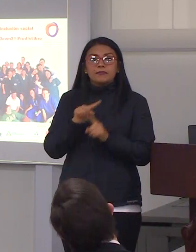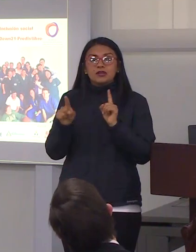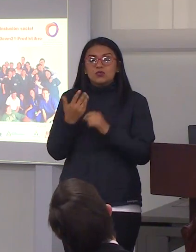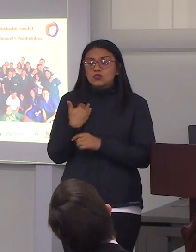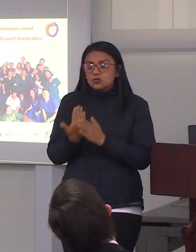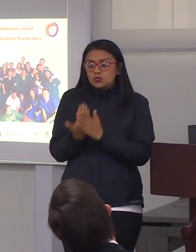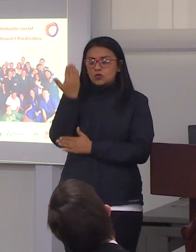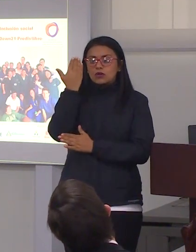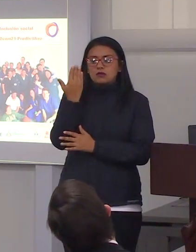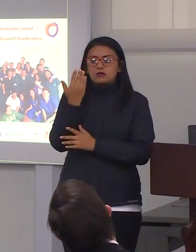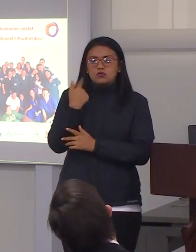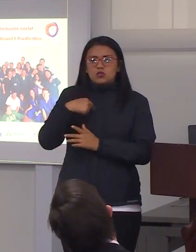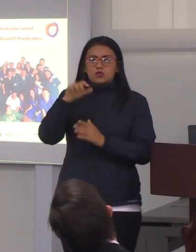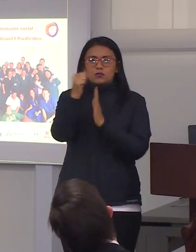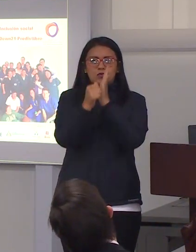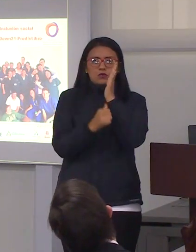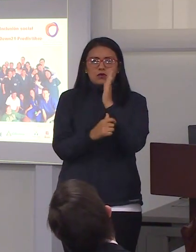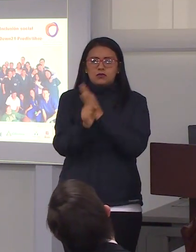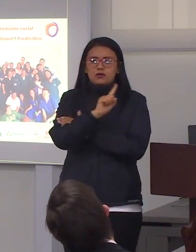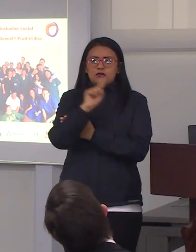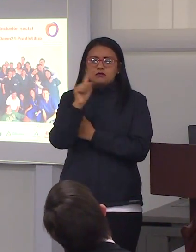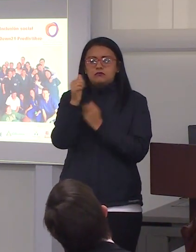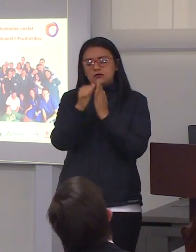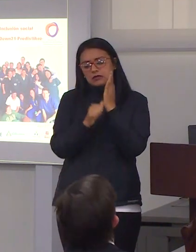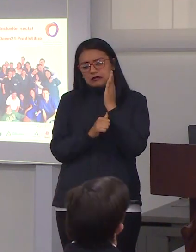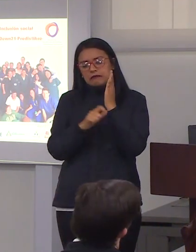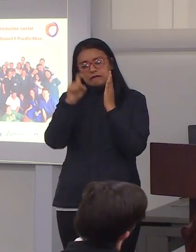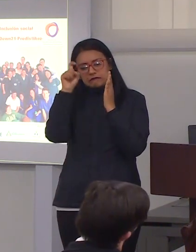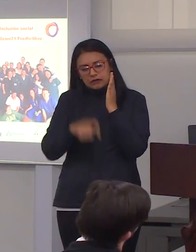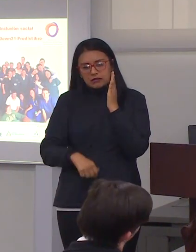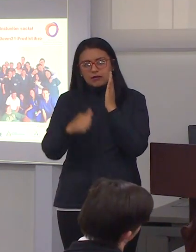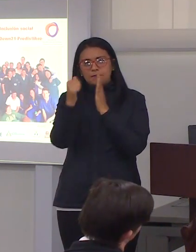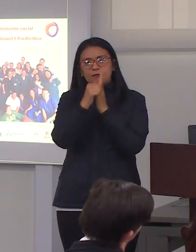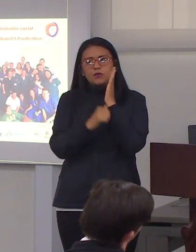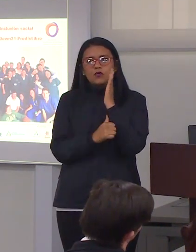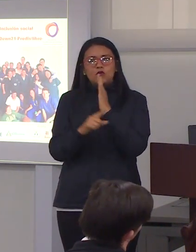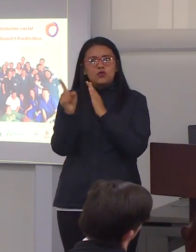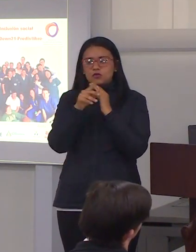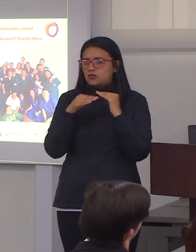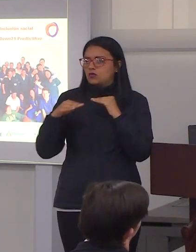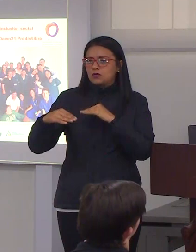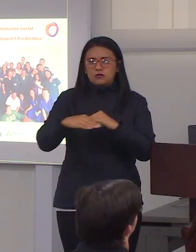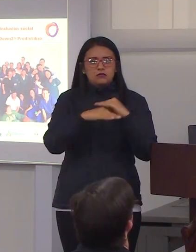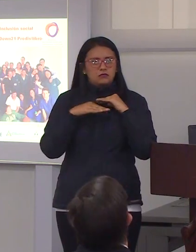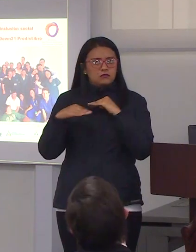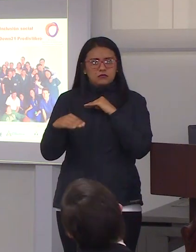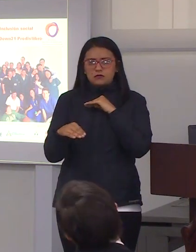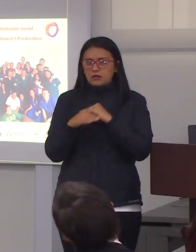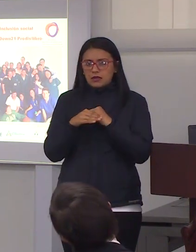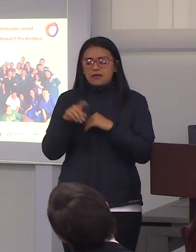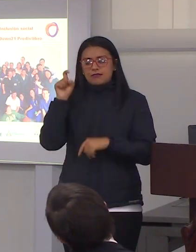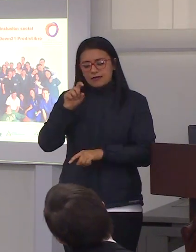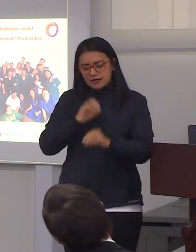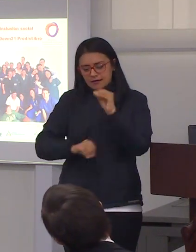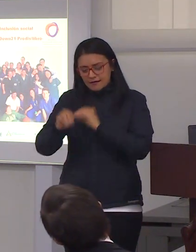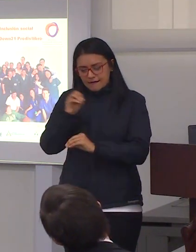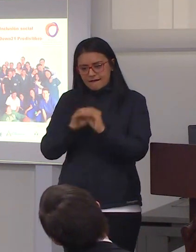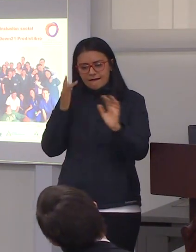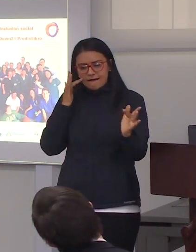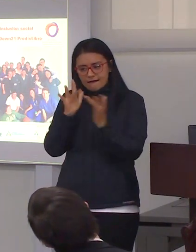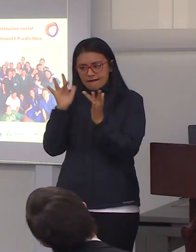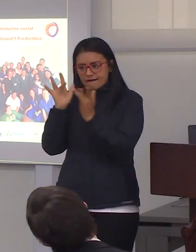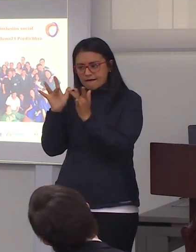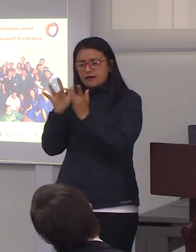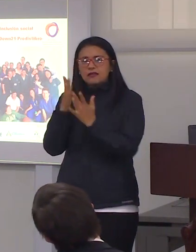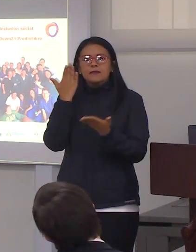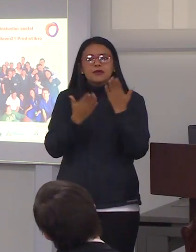nuevo es que no son programas, deben ser programas no homogéneos, son hechos y deben ser a la medida de cada